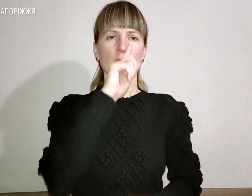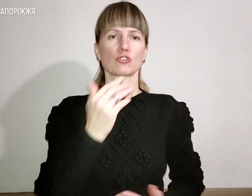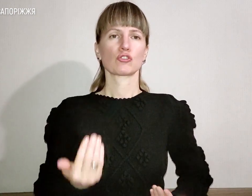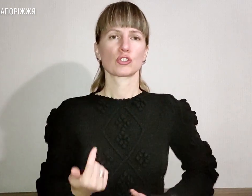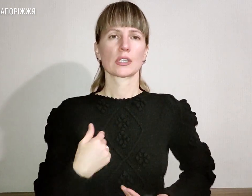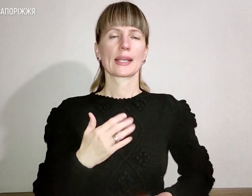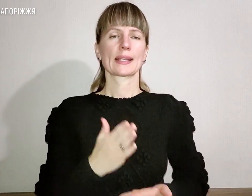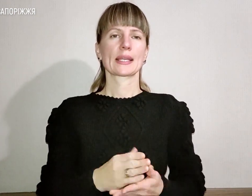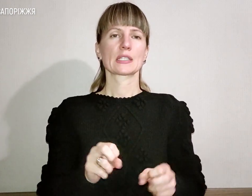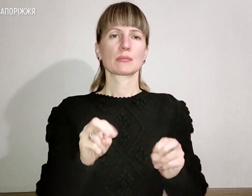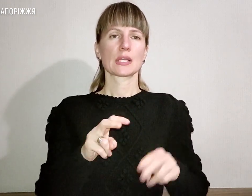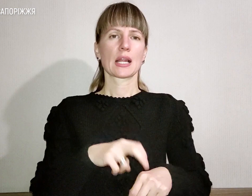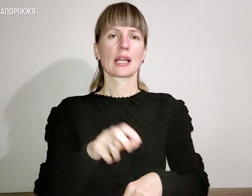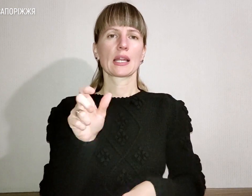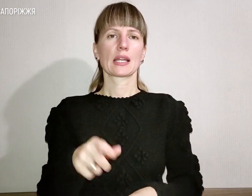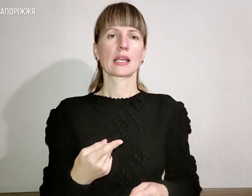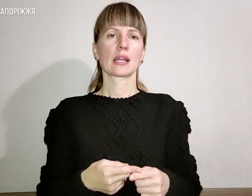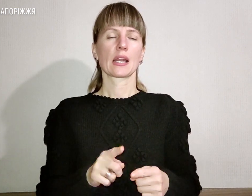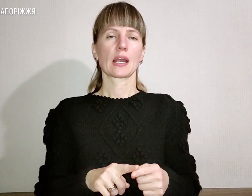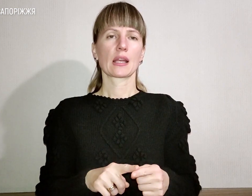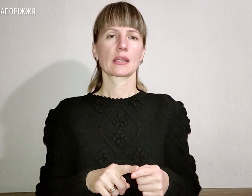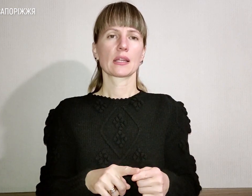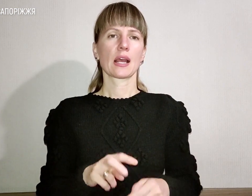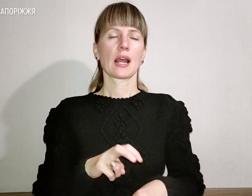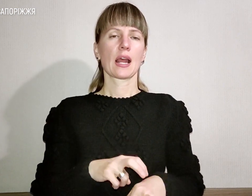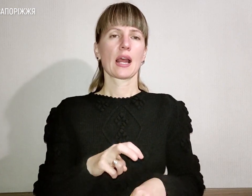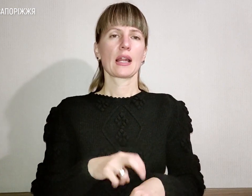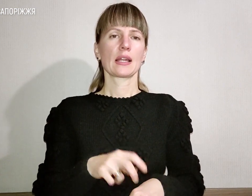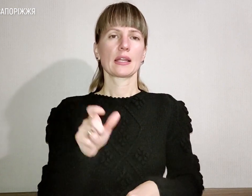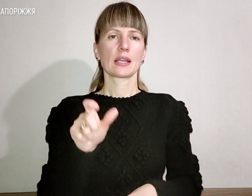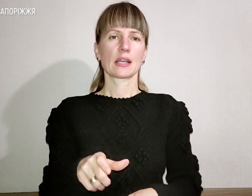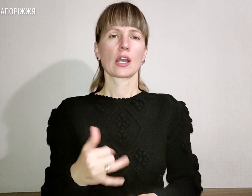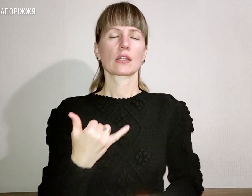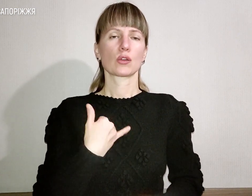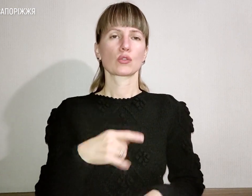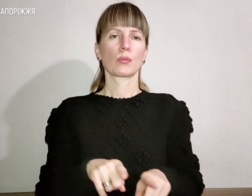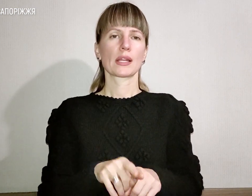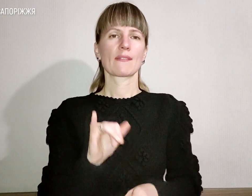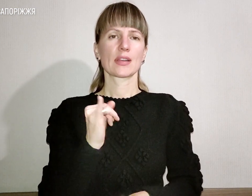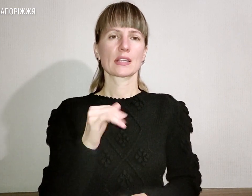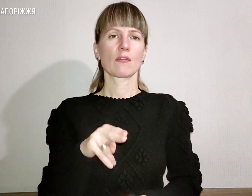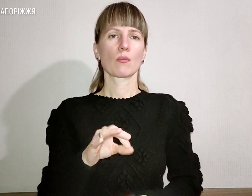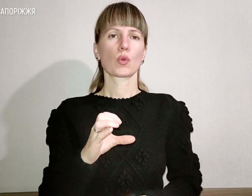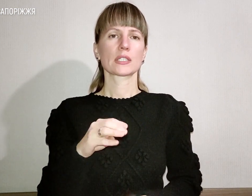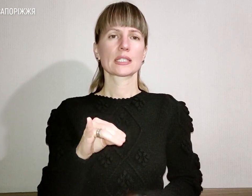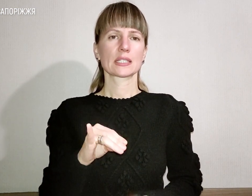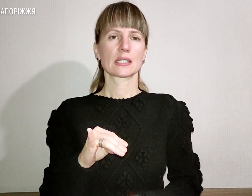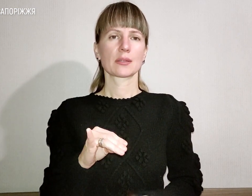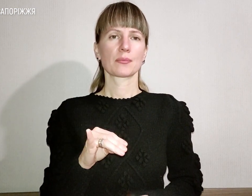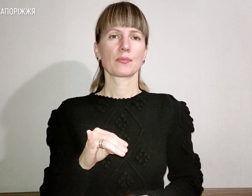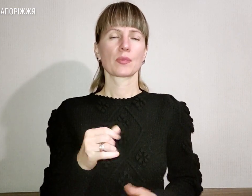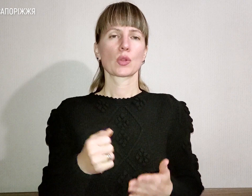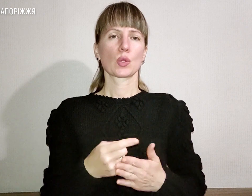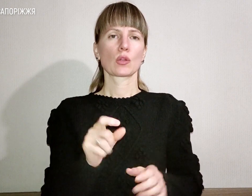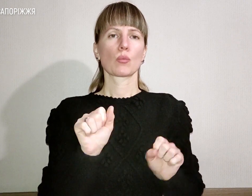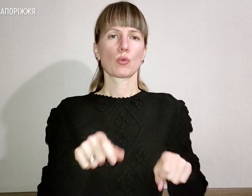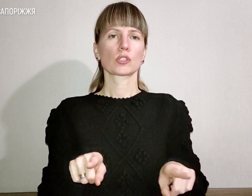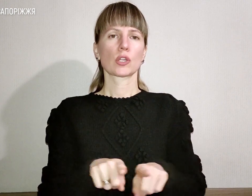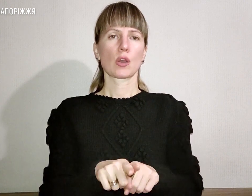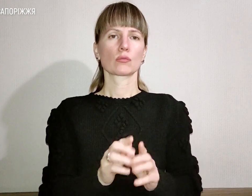спеціальний лікар, це лікар-неонатолог, його контакт також є у мене в інстаграмі в пості, до неї також можна звернутися, до речі,